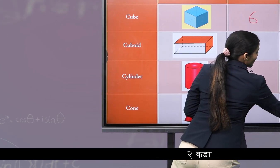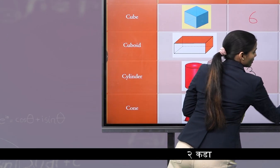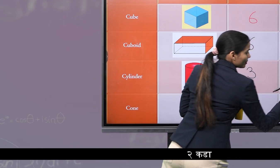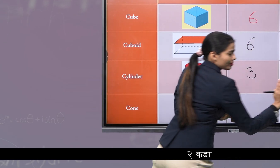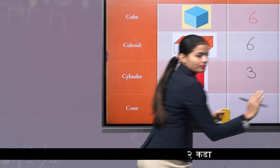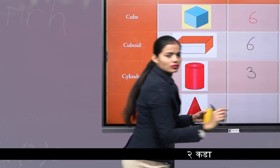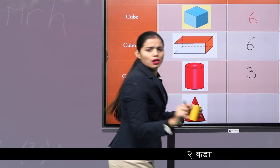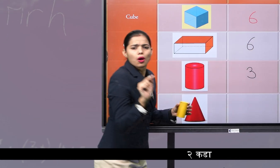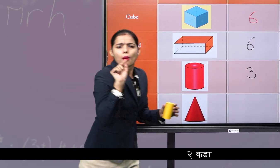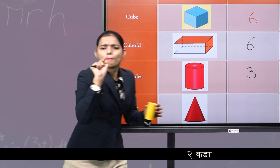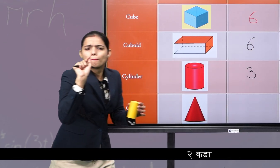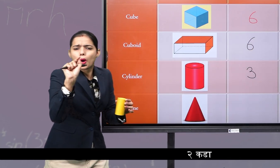2 कडा